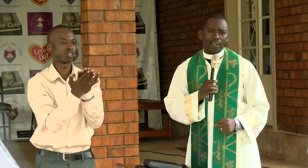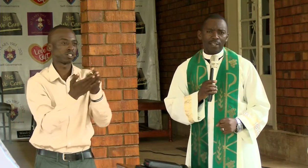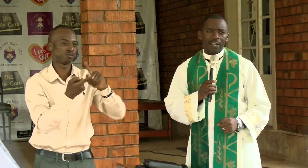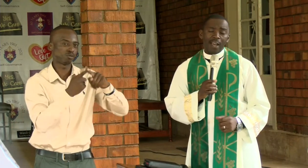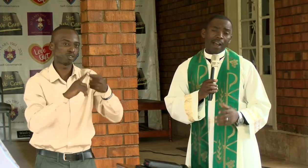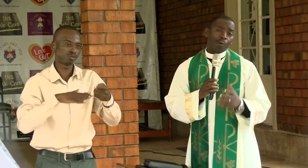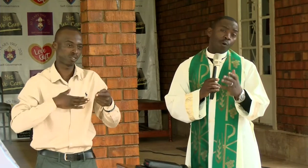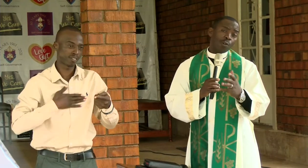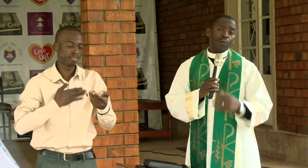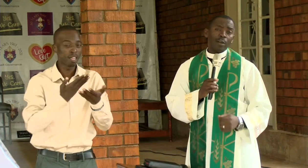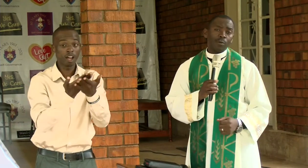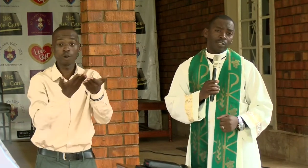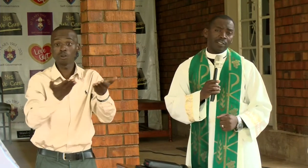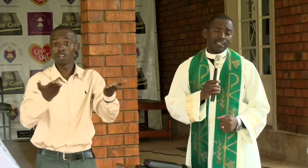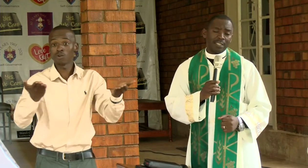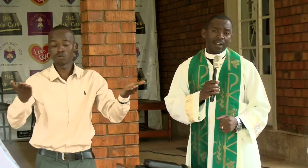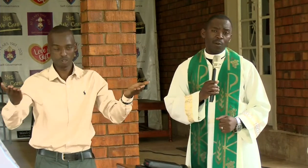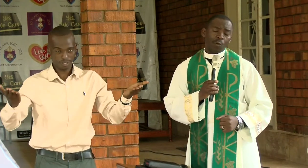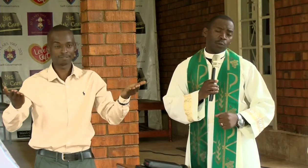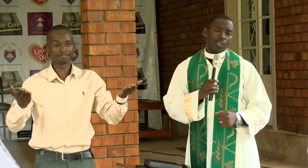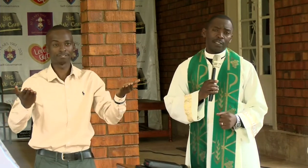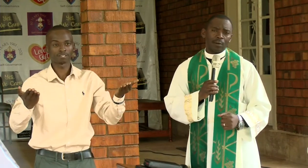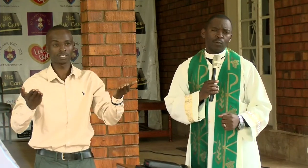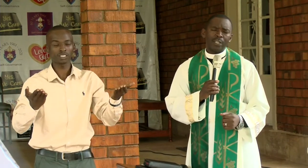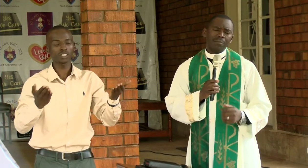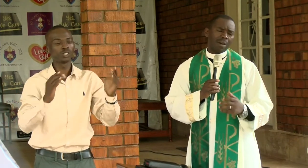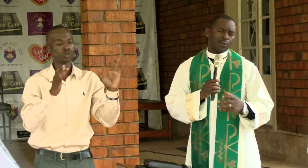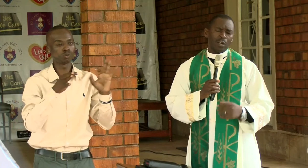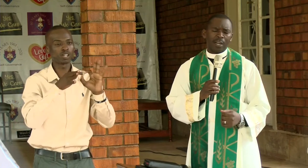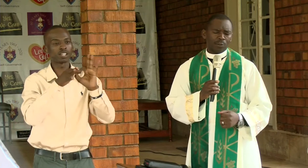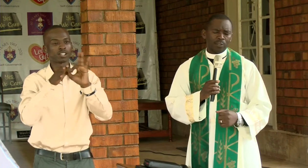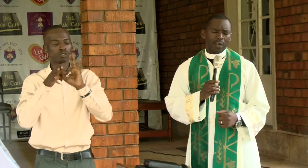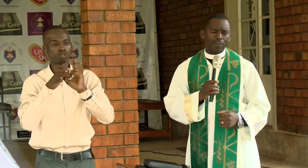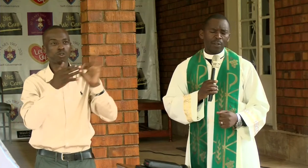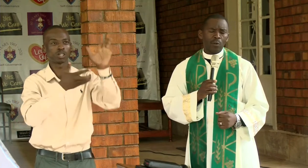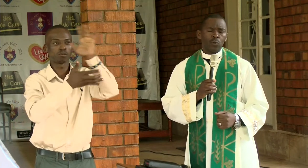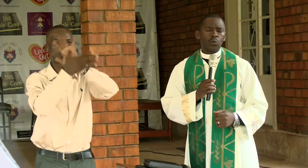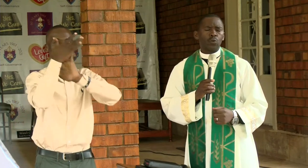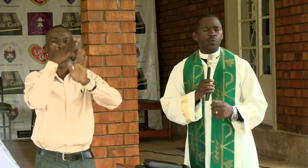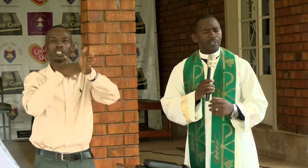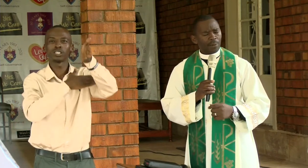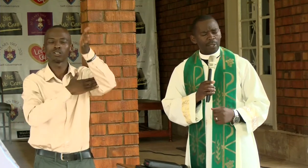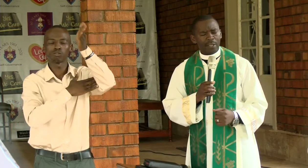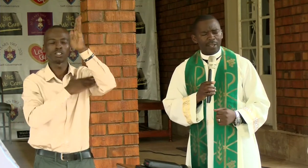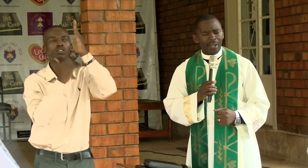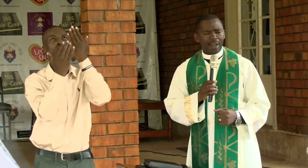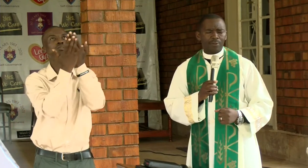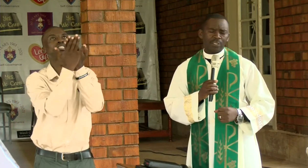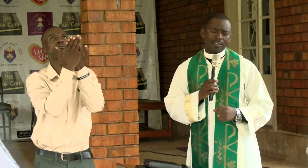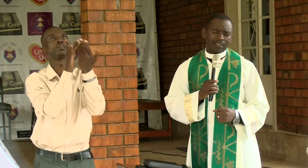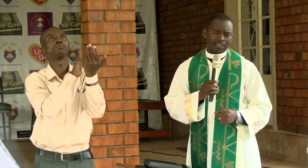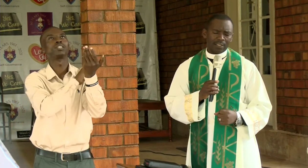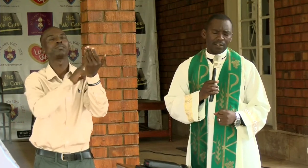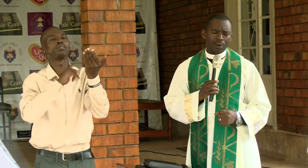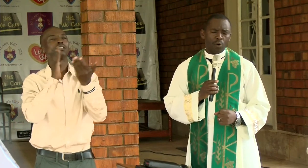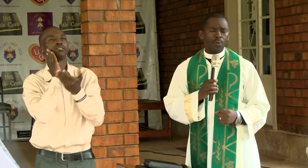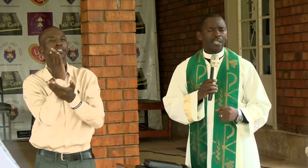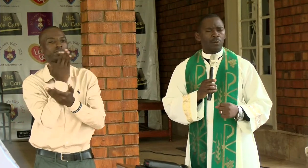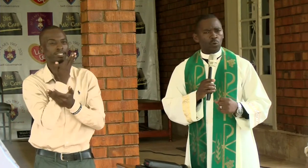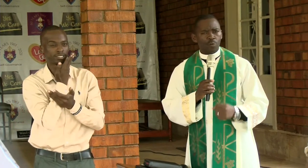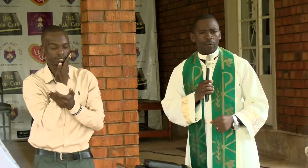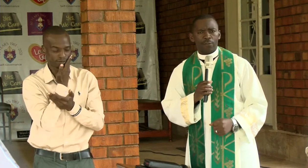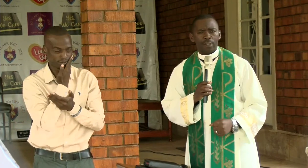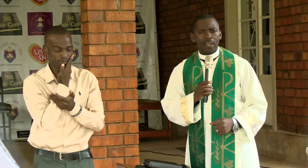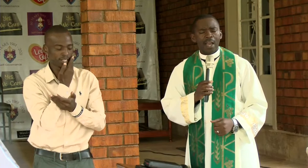mukwano gwange awooli wonna w'osinziira okutwegattako tugende mu maaso ga Katonda tumusabe atusaasire